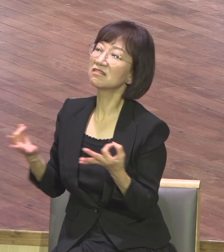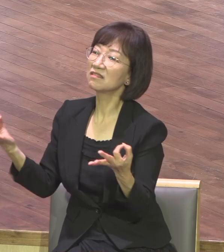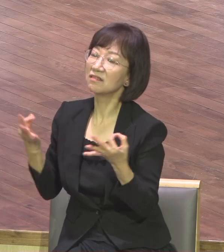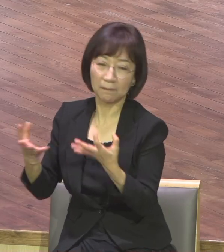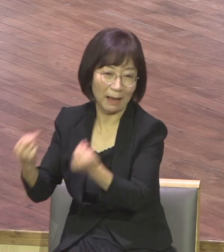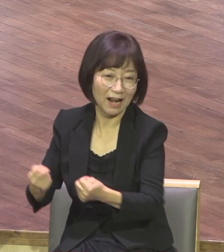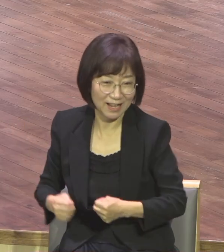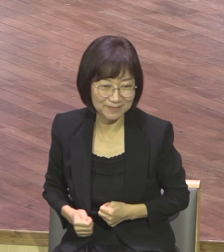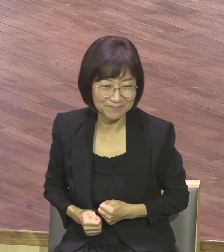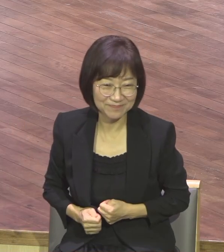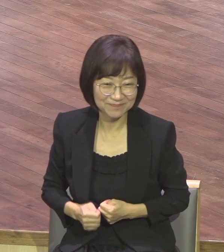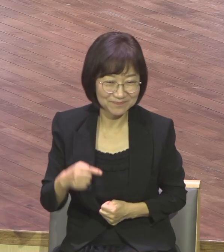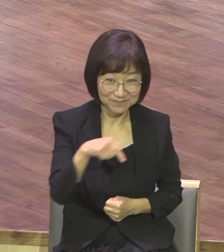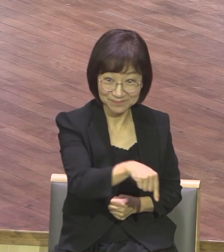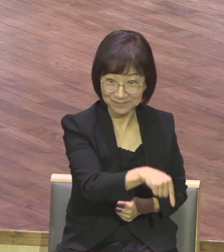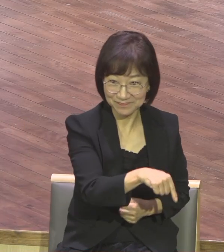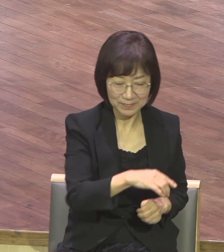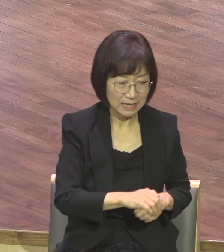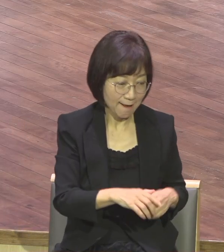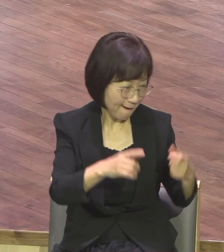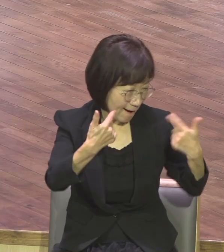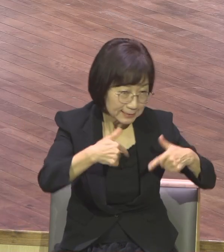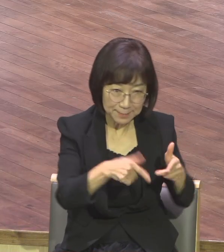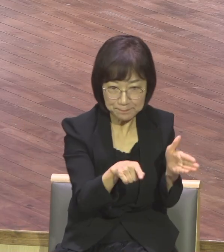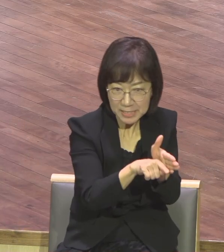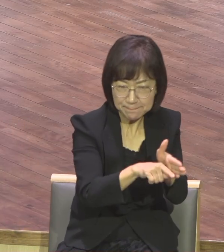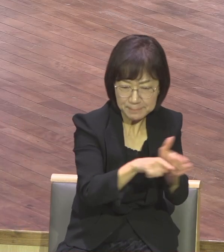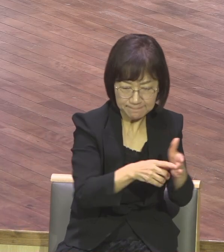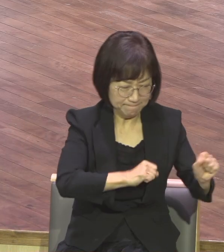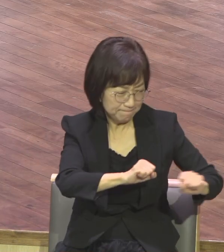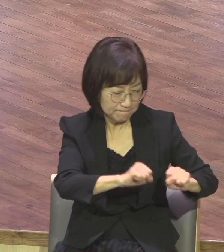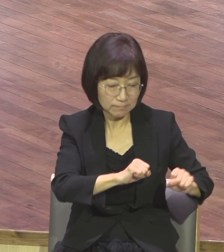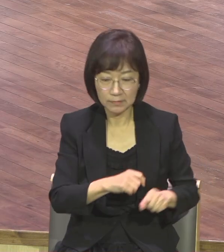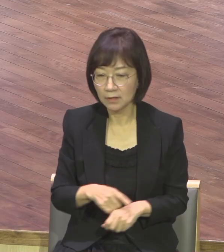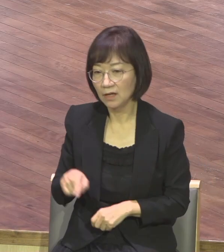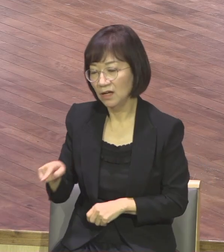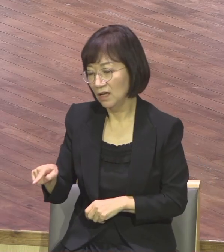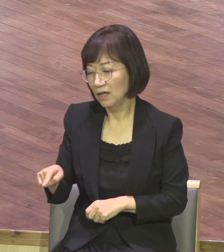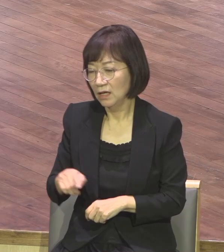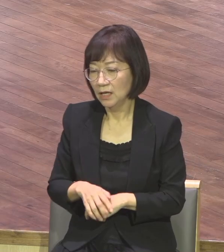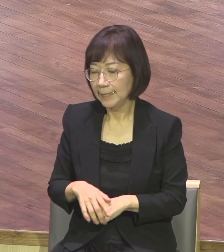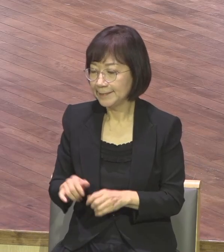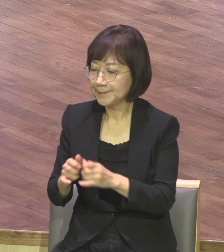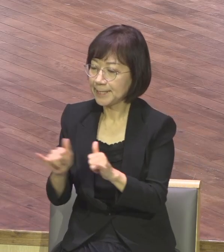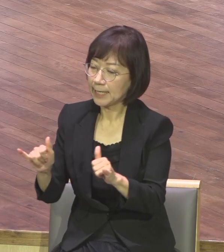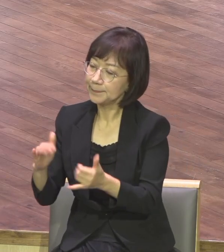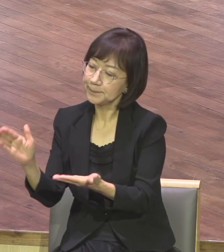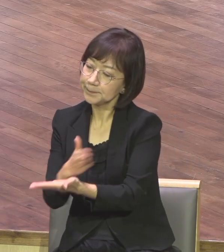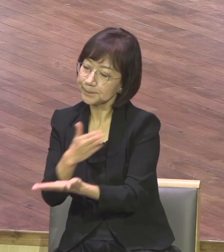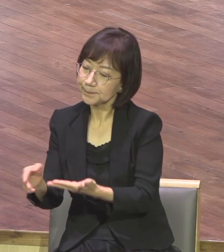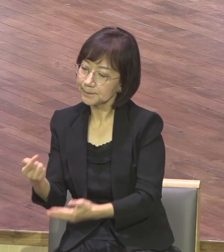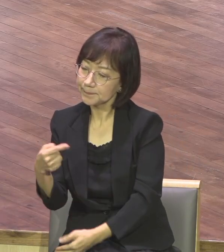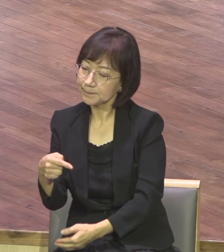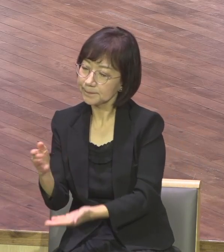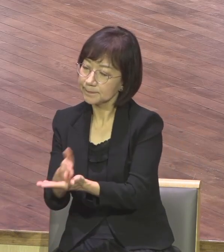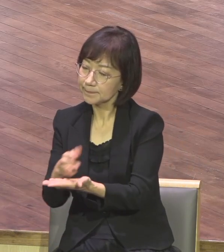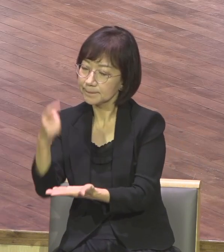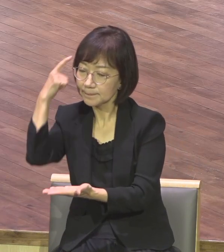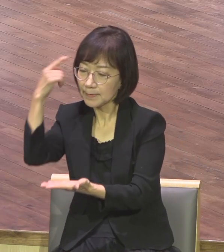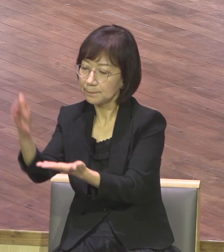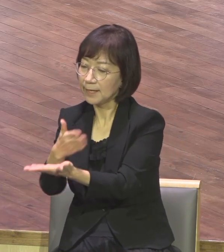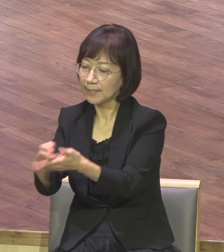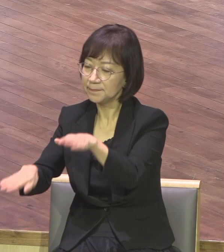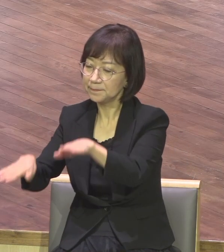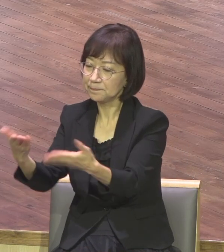많다. 살아있는 교회는 항상 믿음으로 움직이지만 죽어가는 교회는 항상 인간적인 판단으로 움직인다.